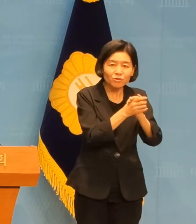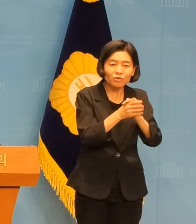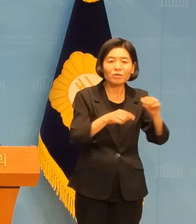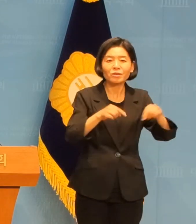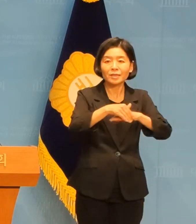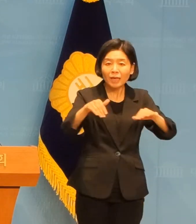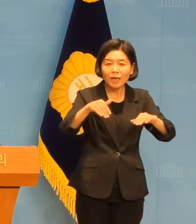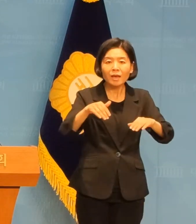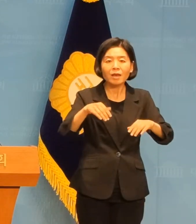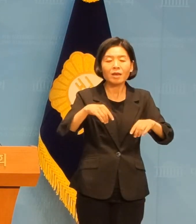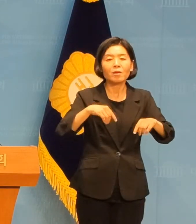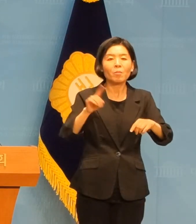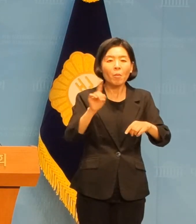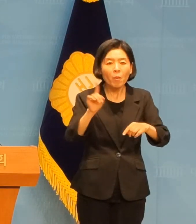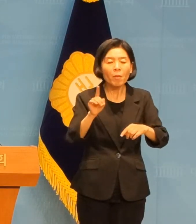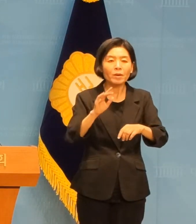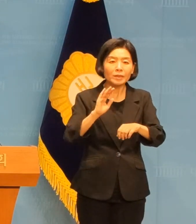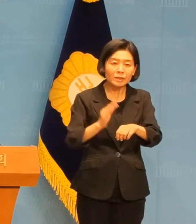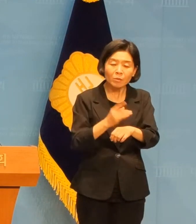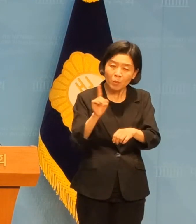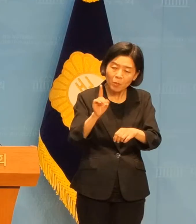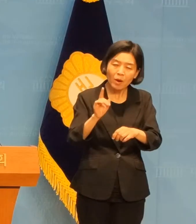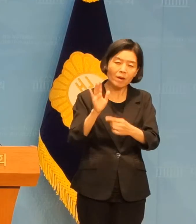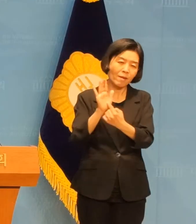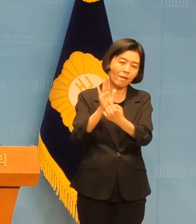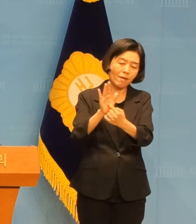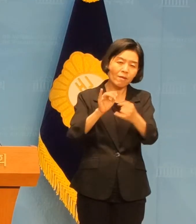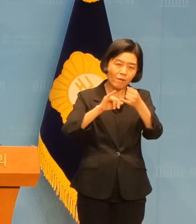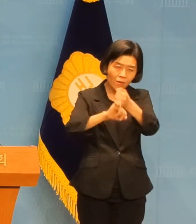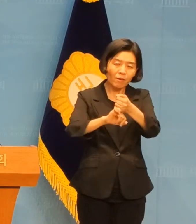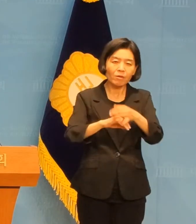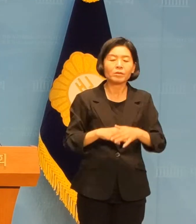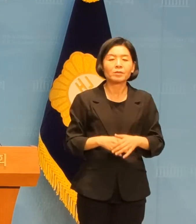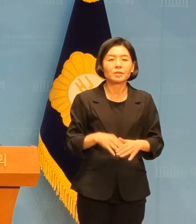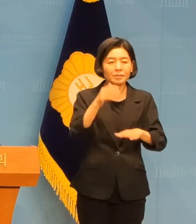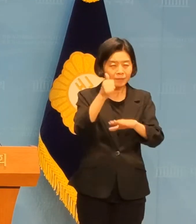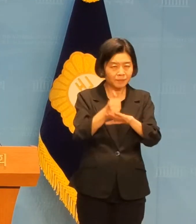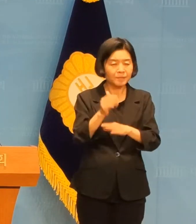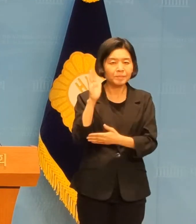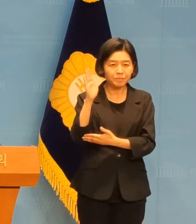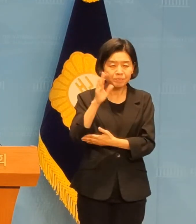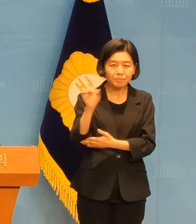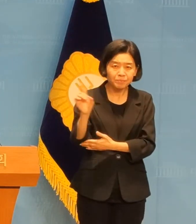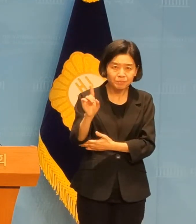당당히 밝혀 나가겠습니다. 마지막으로 한 말씀만 더 드립니다.